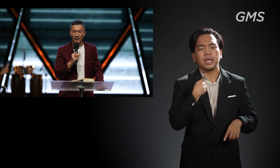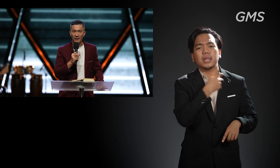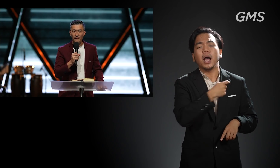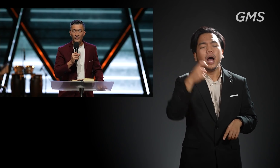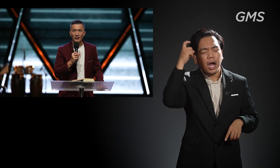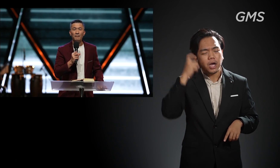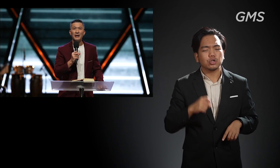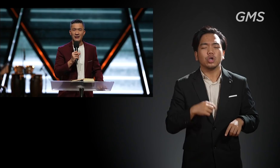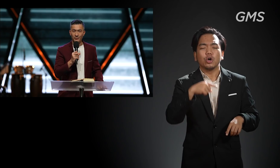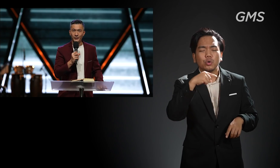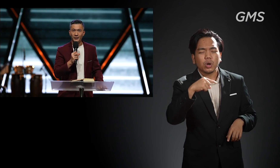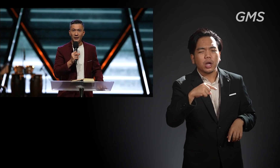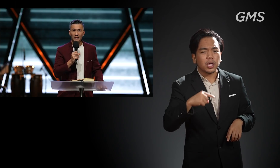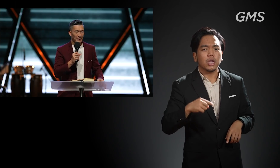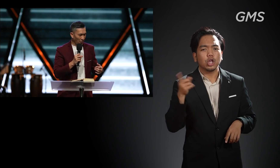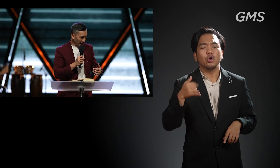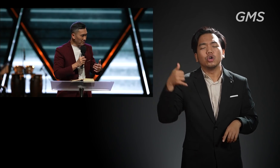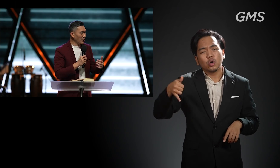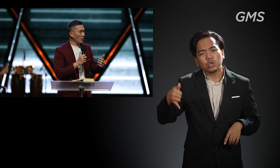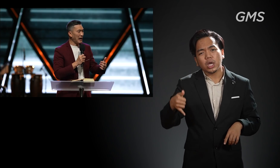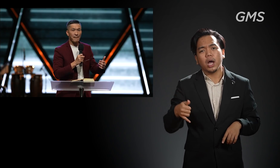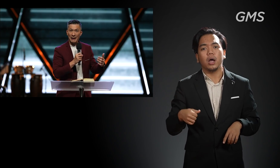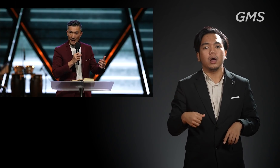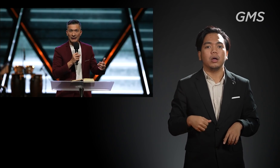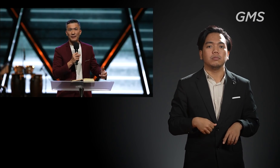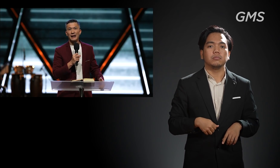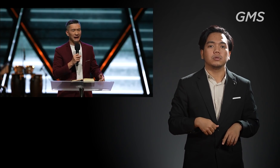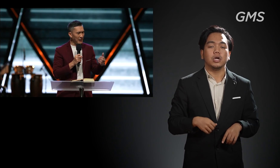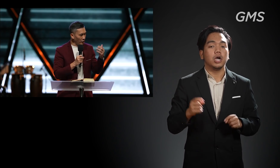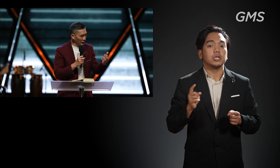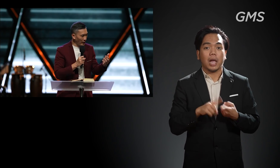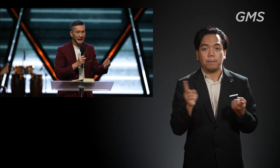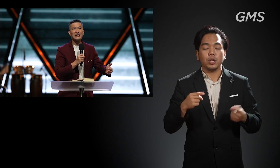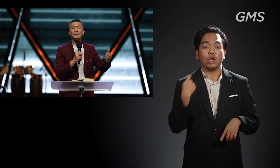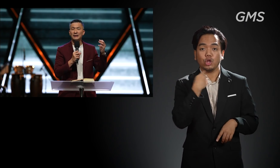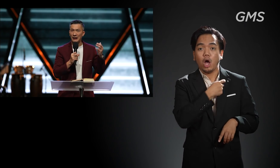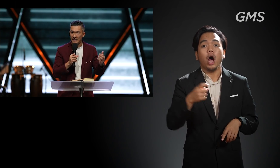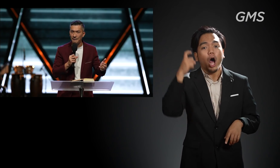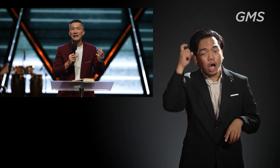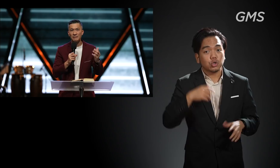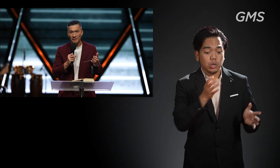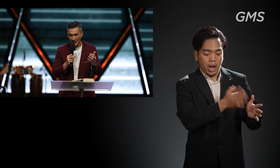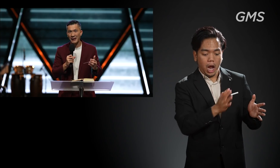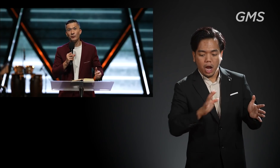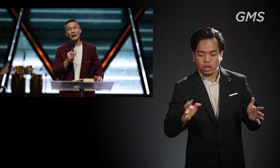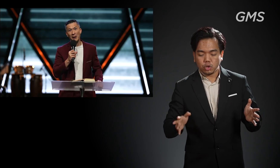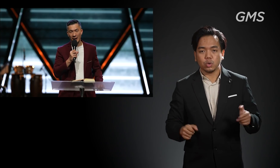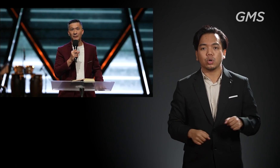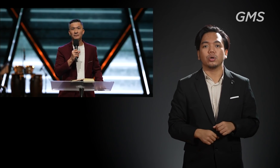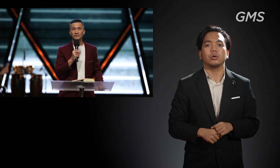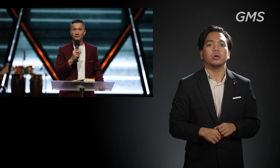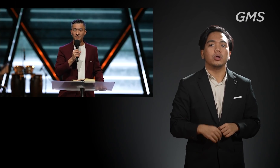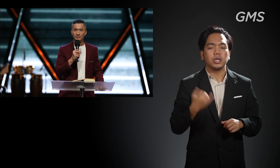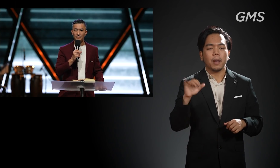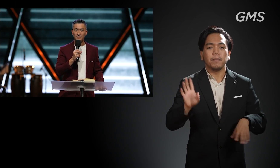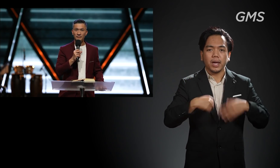lama, kebiasaan buruk. Tapi kalau kita mengelola apa yang baik dan benar, 5 roti 2 ikan sebentar lagi pasti memberi 5.000 orang makan.